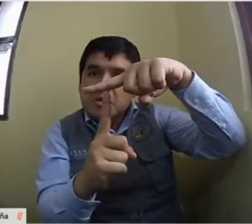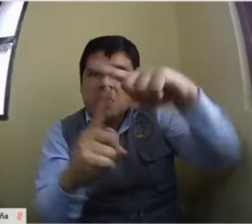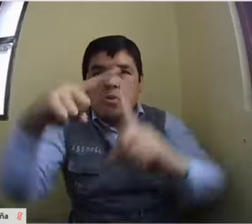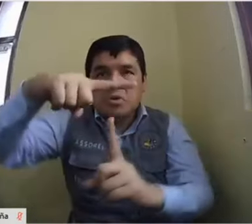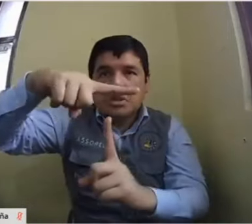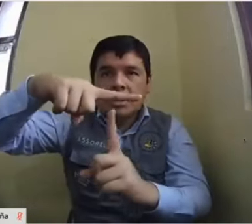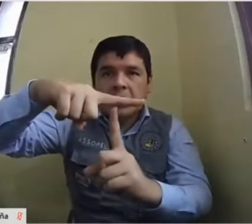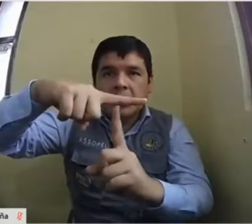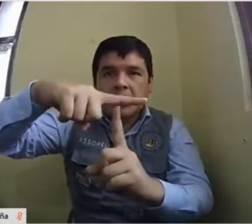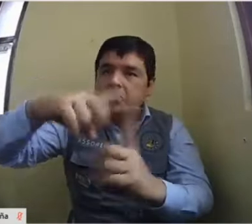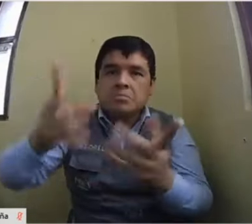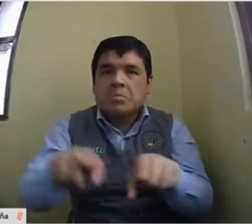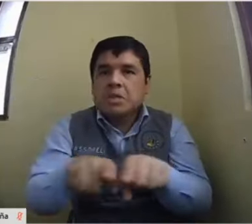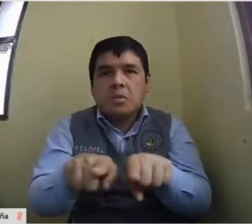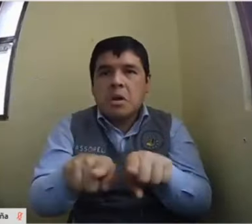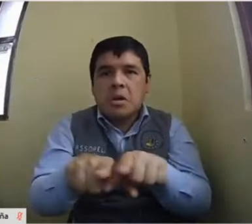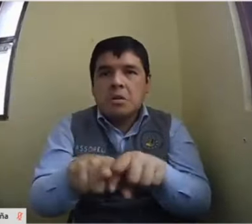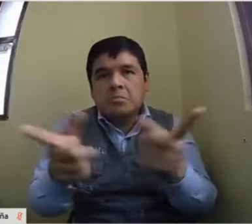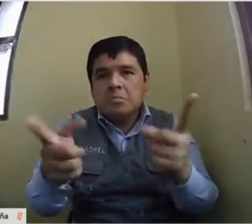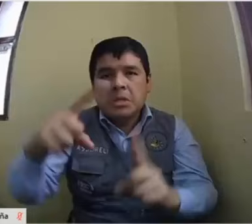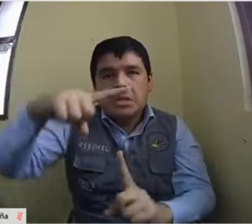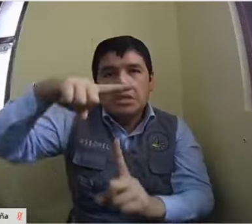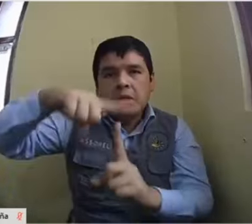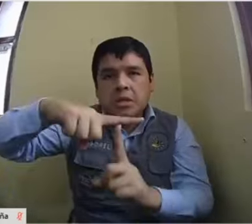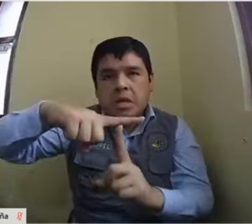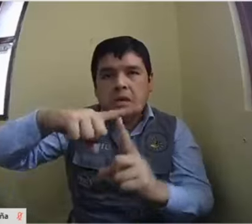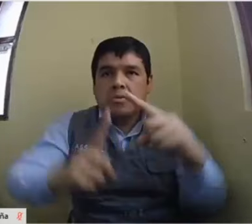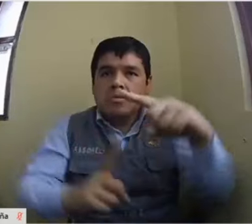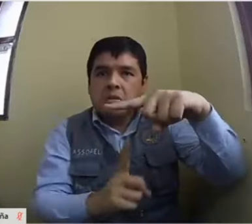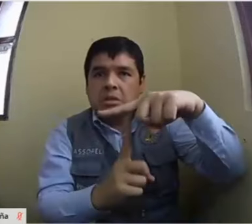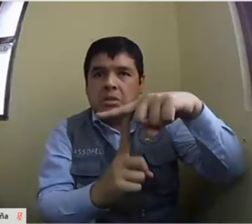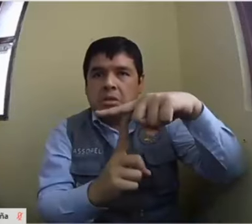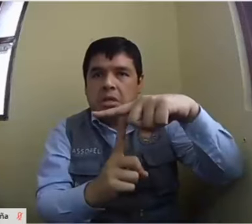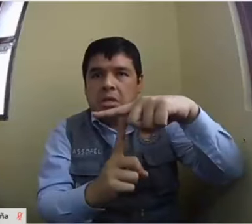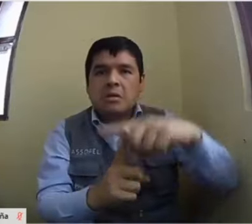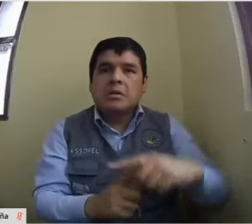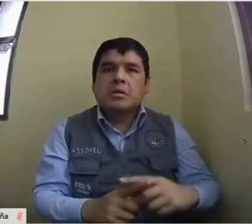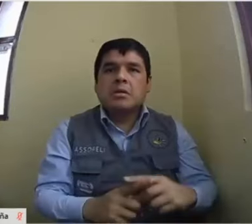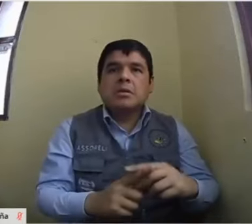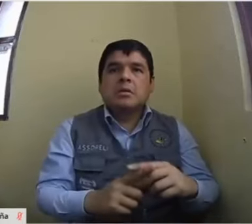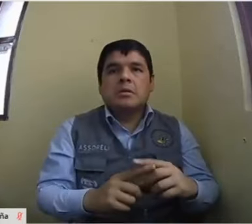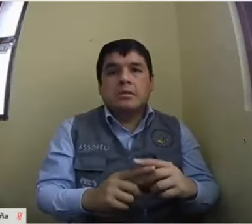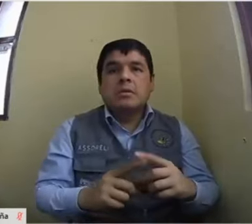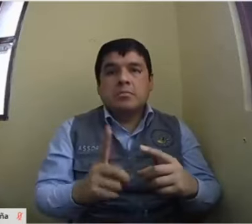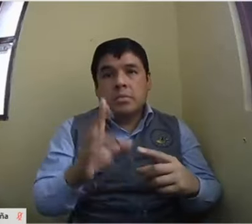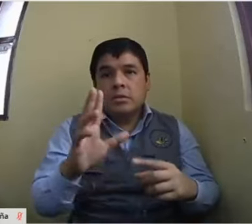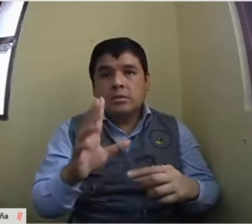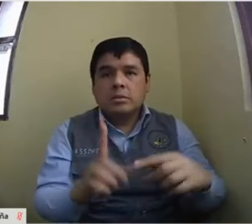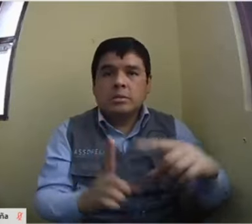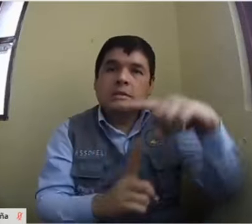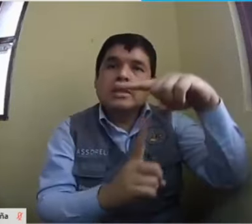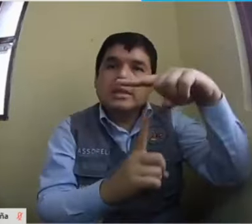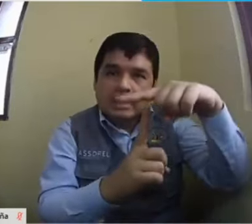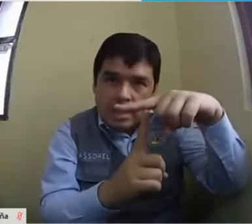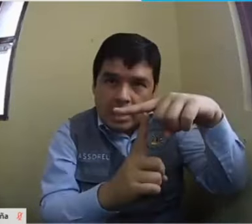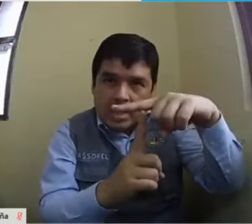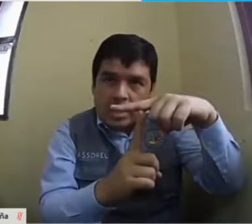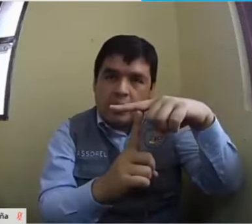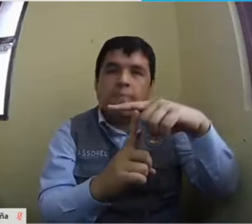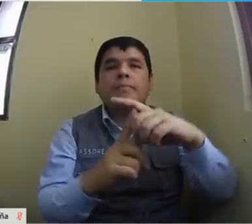Tanto las señas que son actuales como las antiguas se pueden utilizar en una comunicación. Va a depender de con qué personas sordas